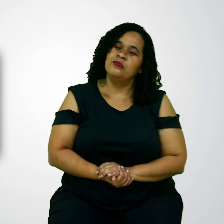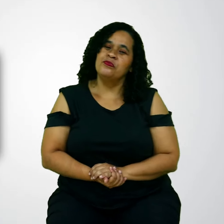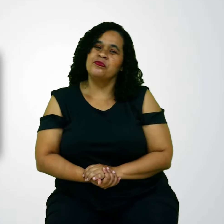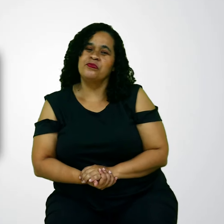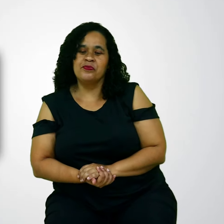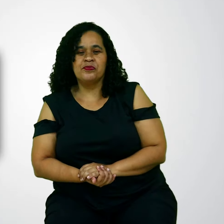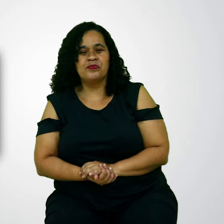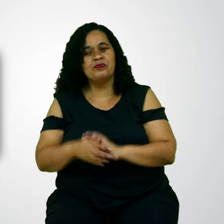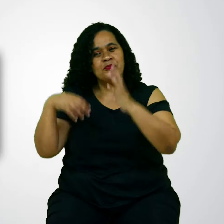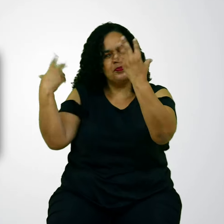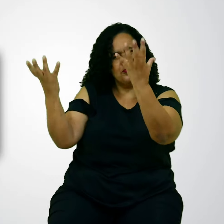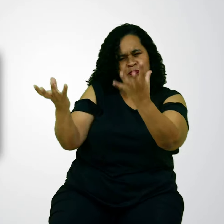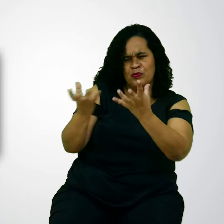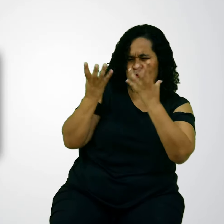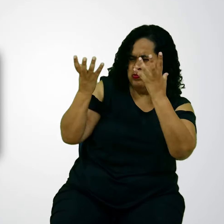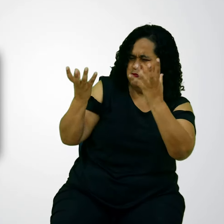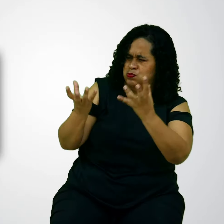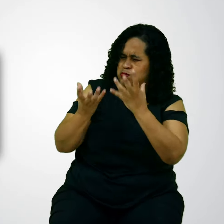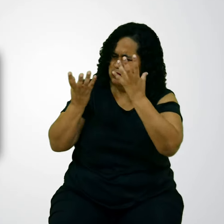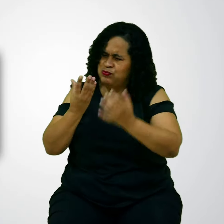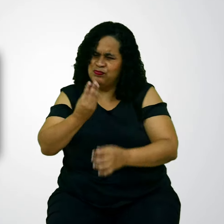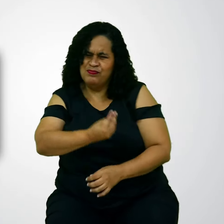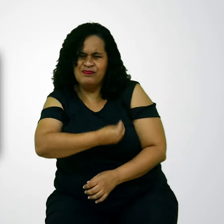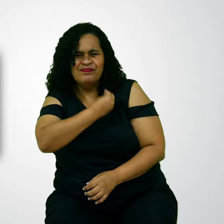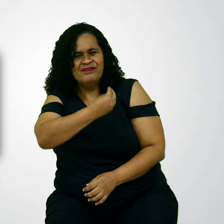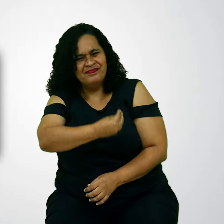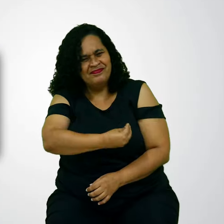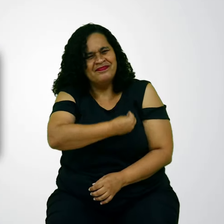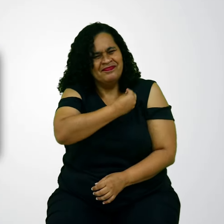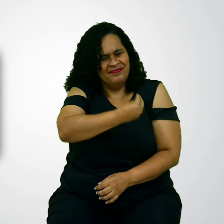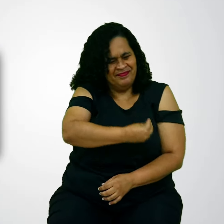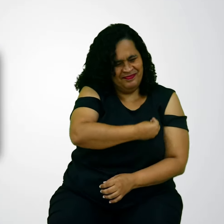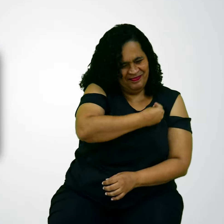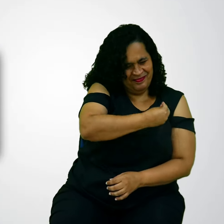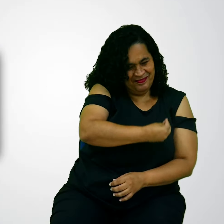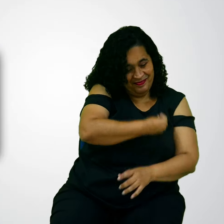Quero viver a nova vida.